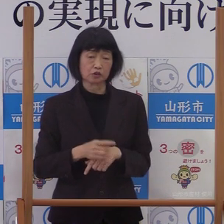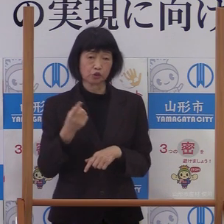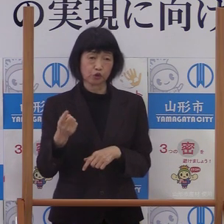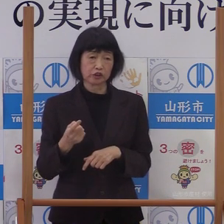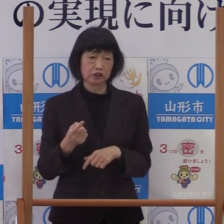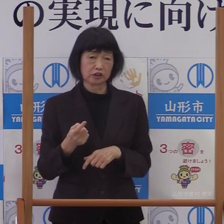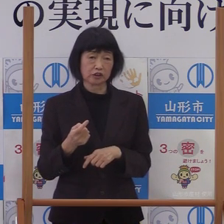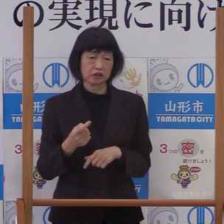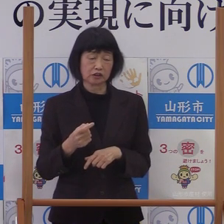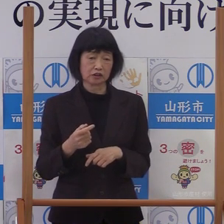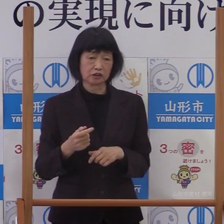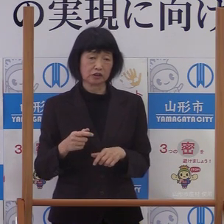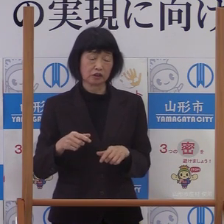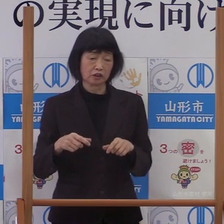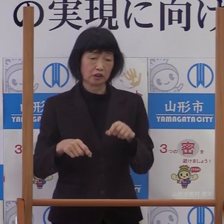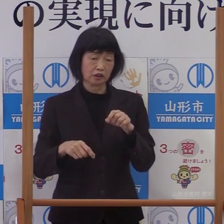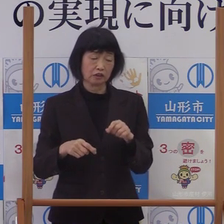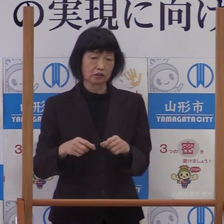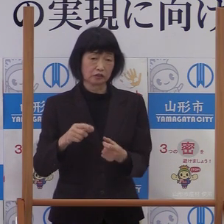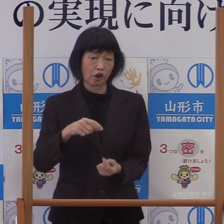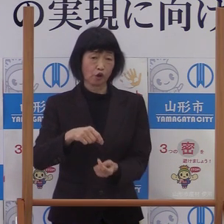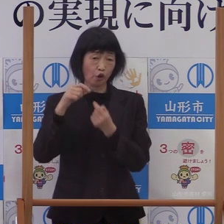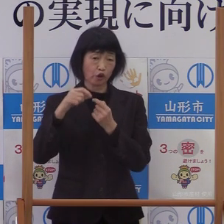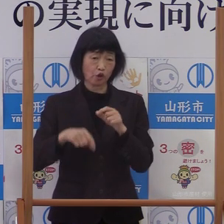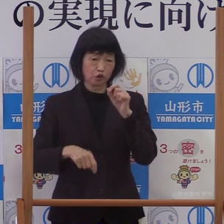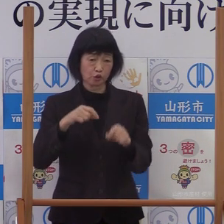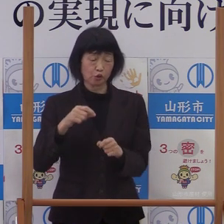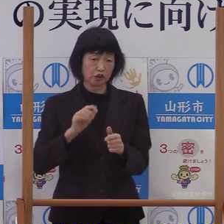次に雇用調整助成金の申請支援についてです。